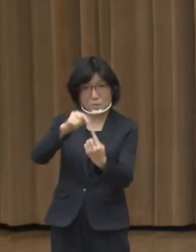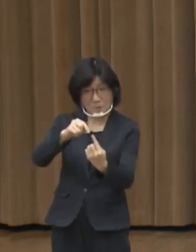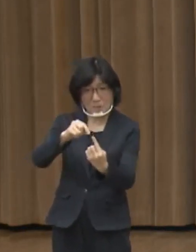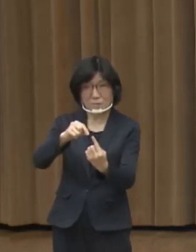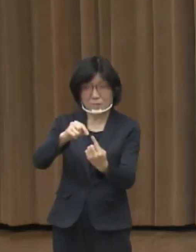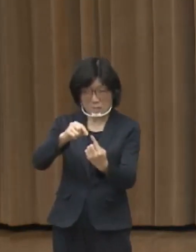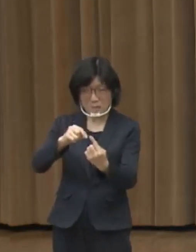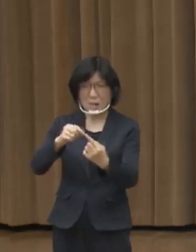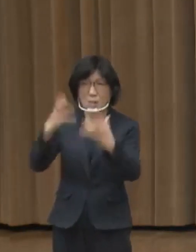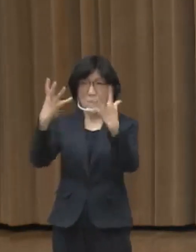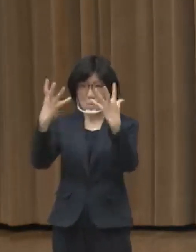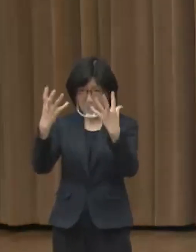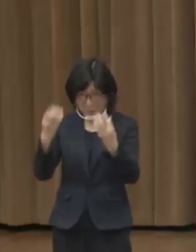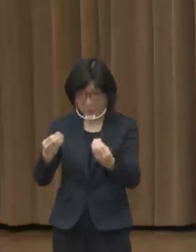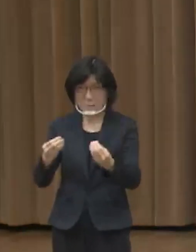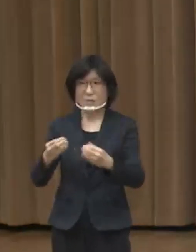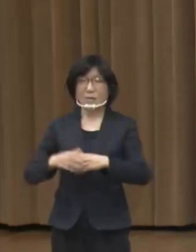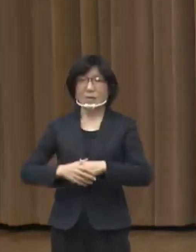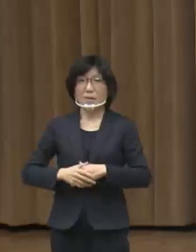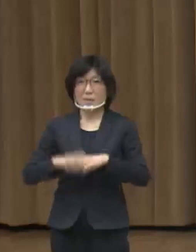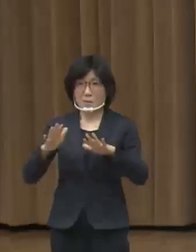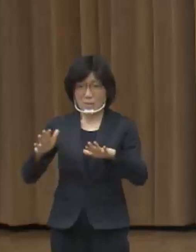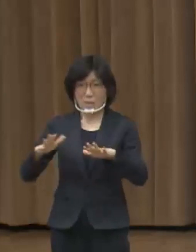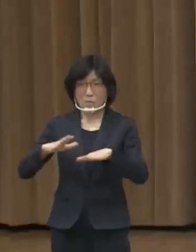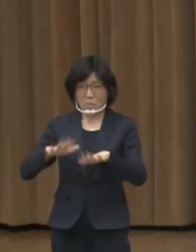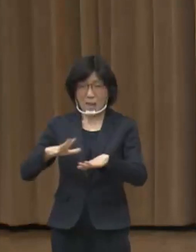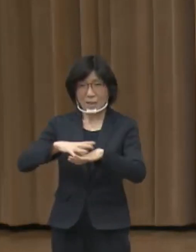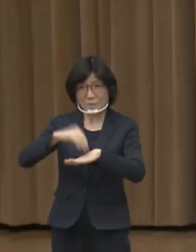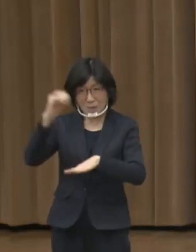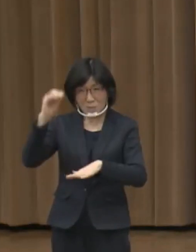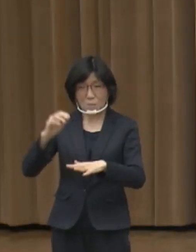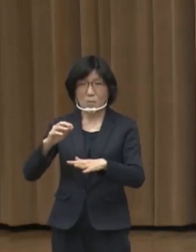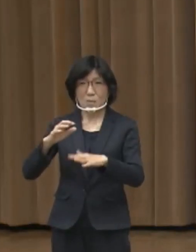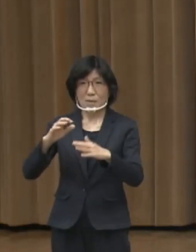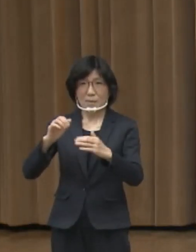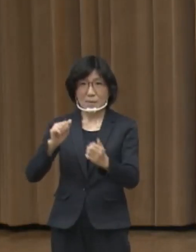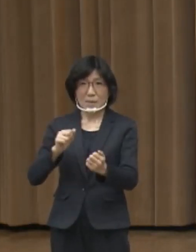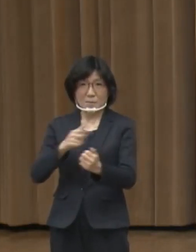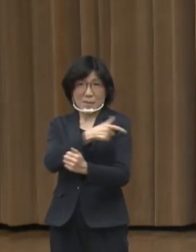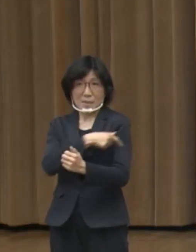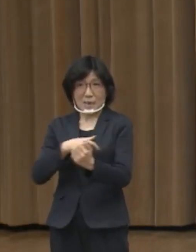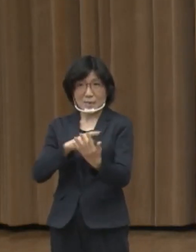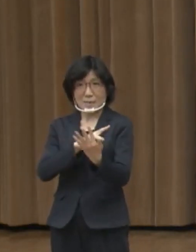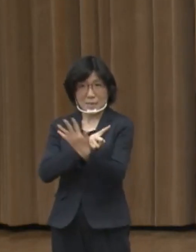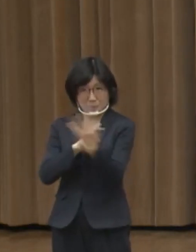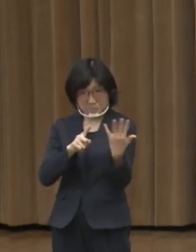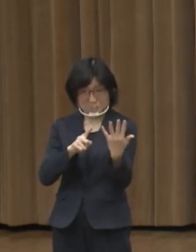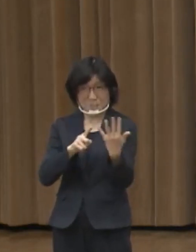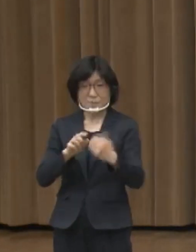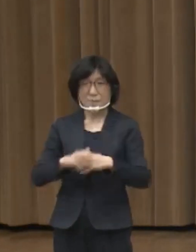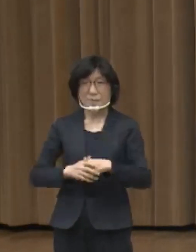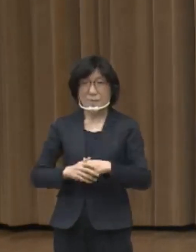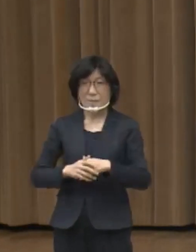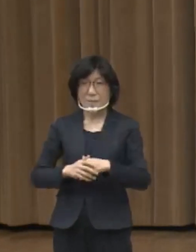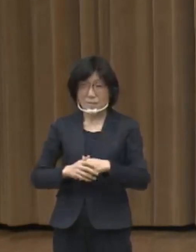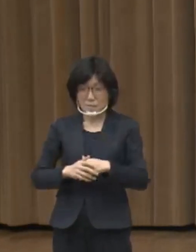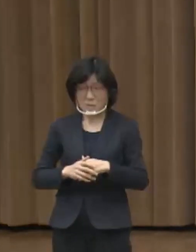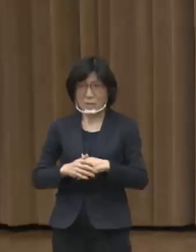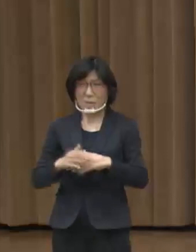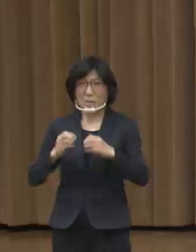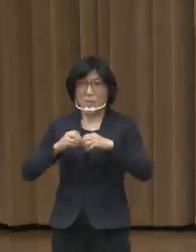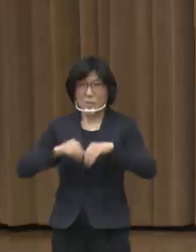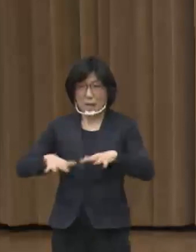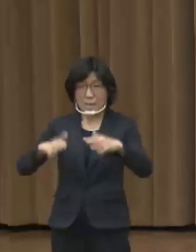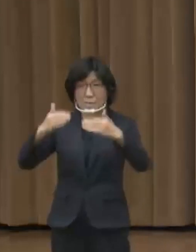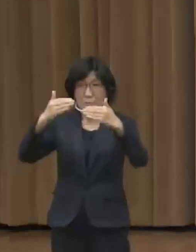から初めての定例会見となります。まずはまん延防止等重点措置が終了したことに対して改め